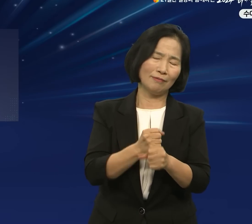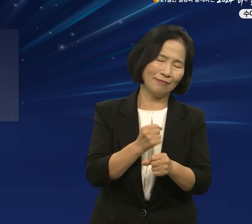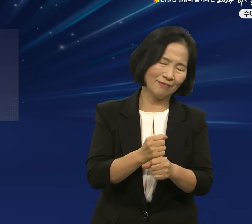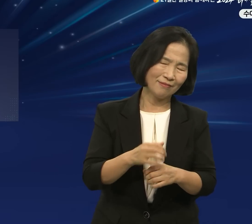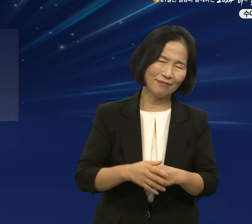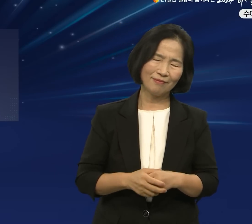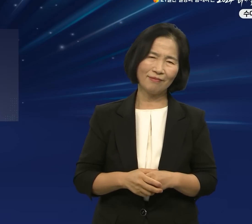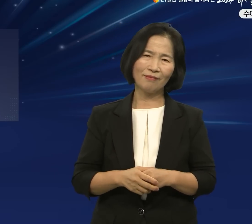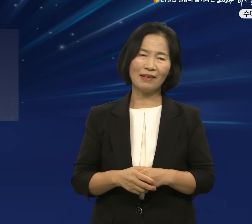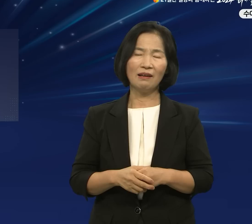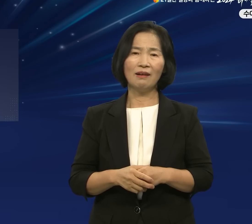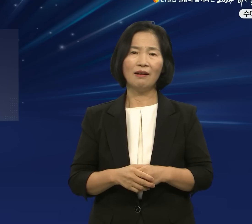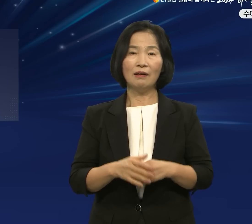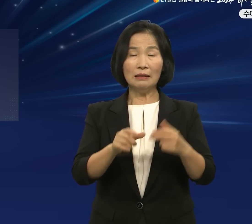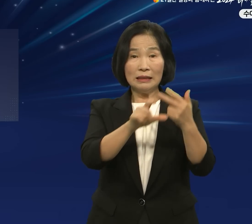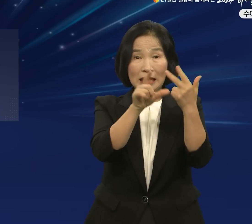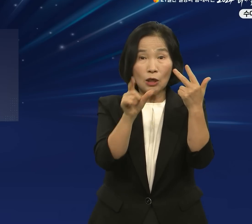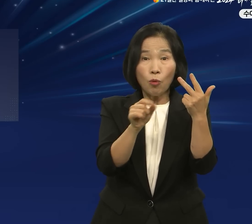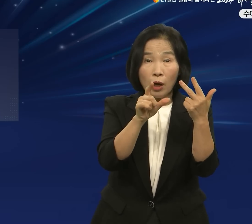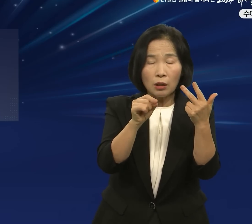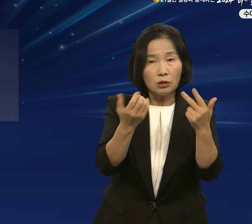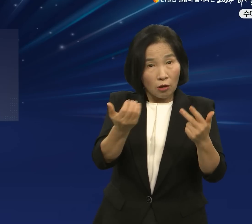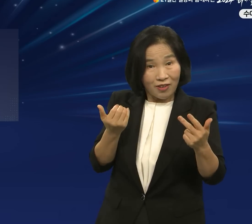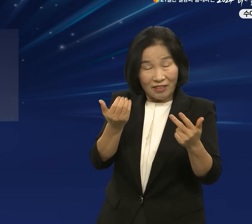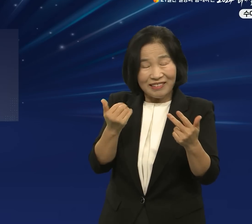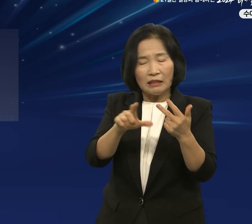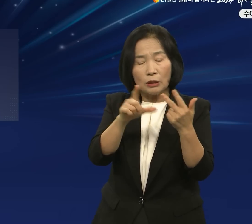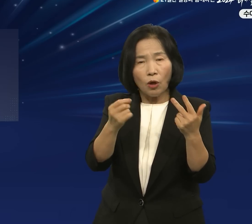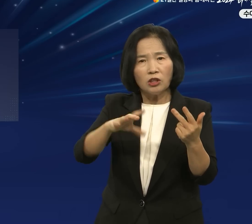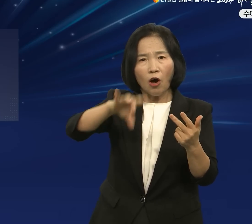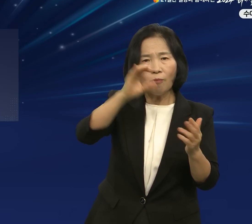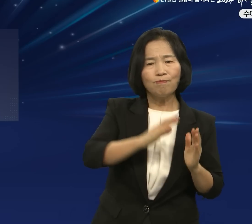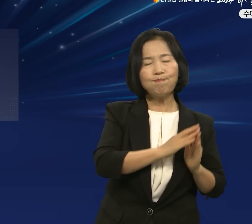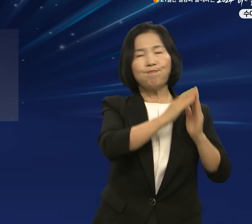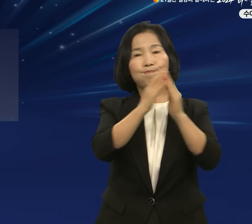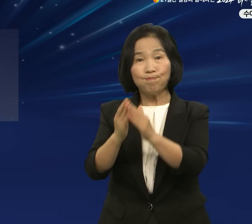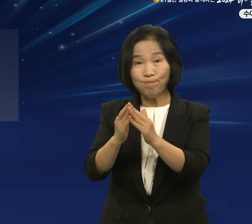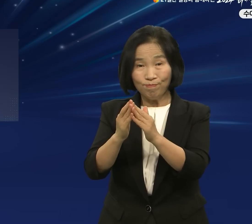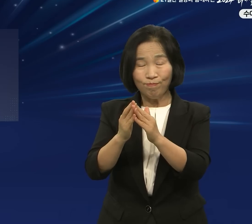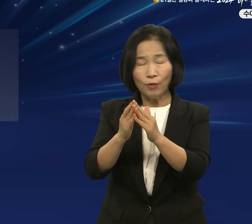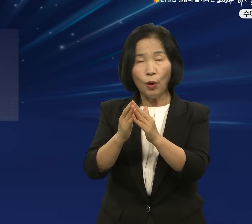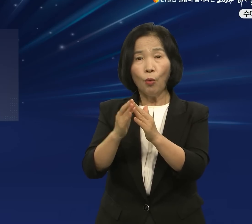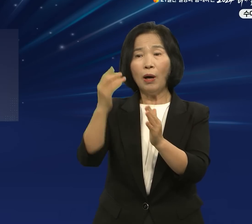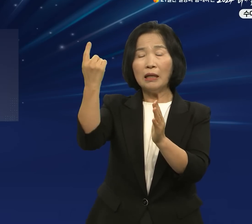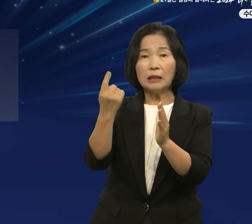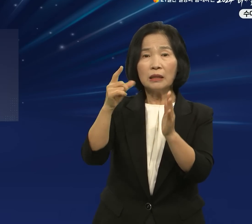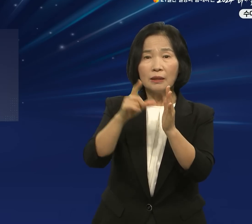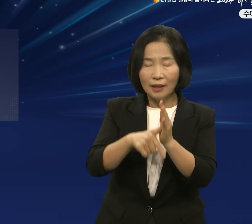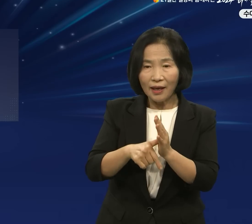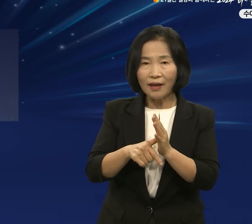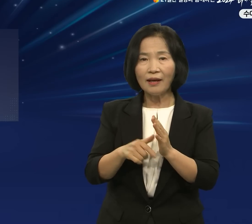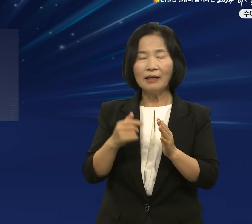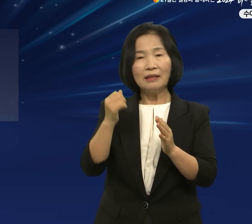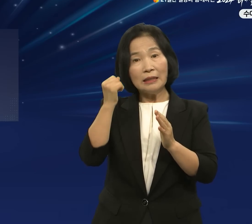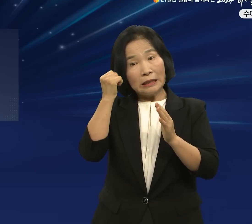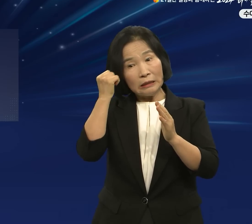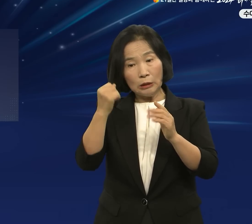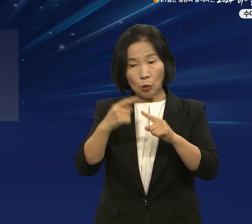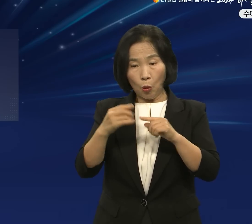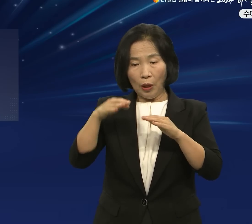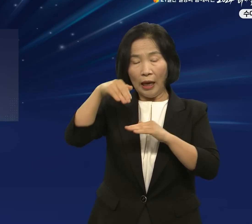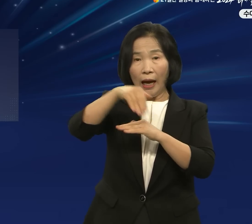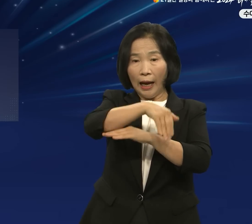그의 여름 장마철 기간 동안에 산에서부터 내려오는 토사가